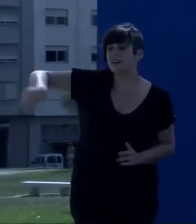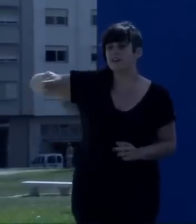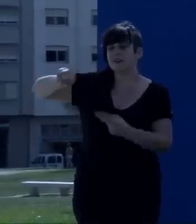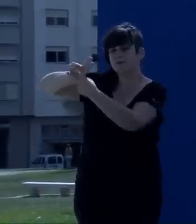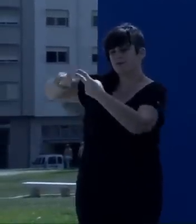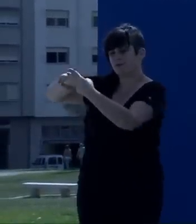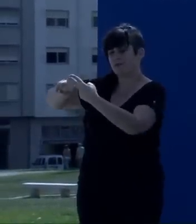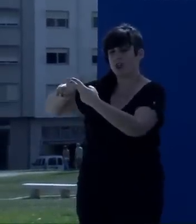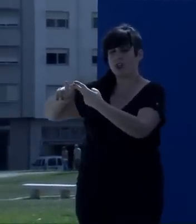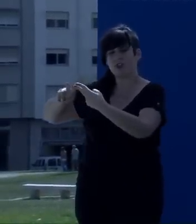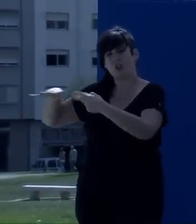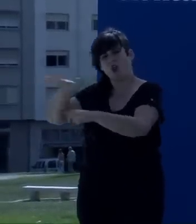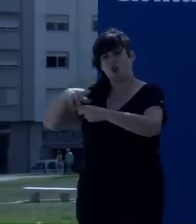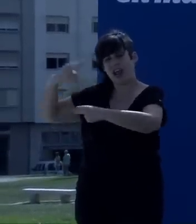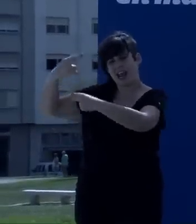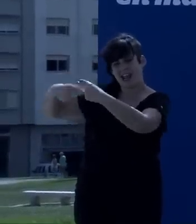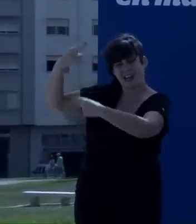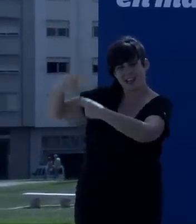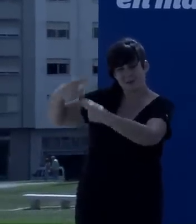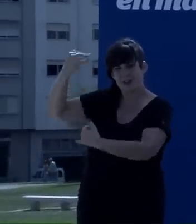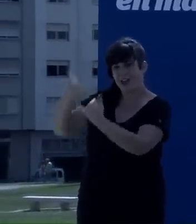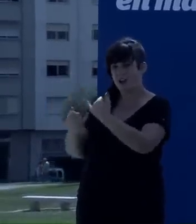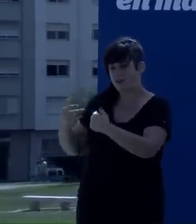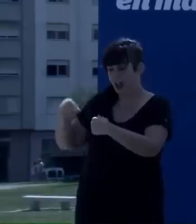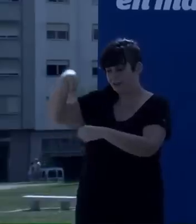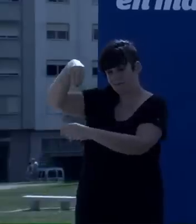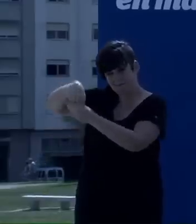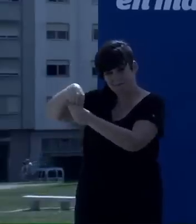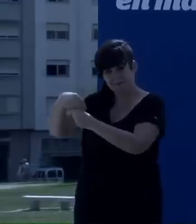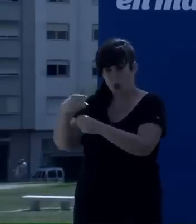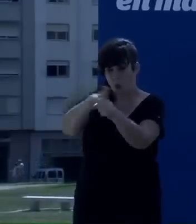parece que está xusto nun recanto onde confluen 3 provincias.